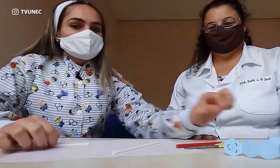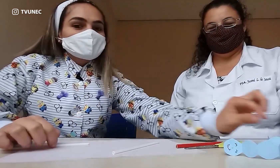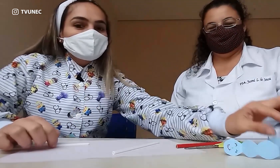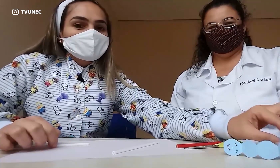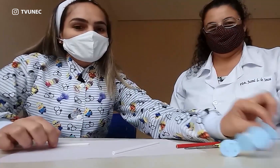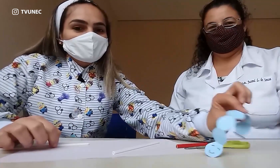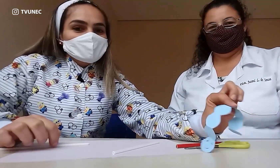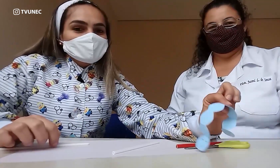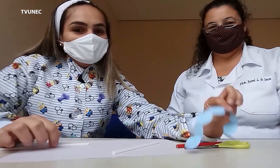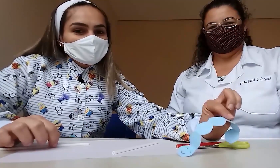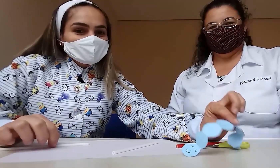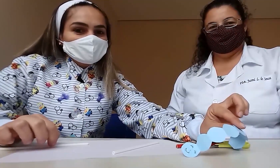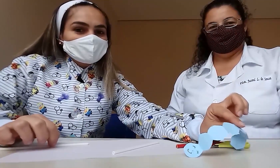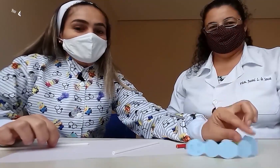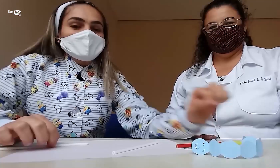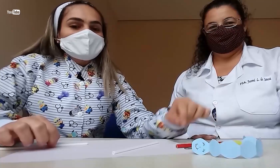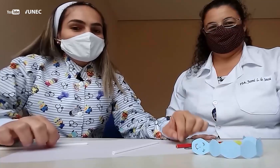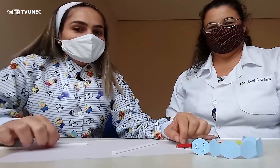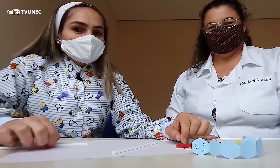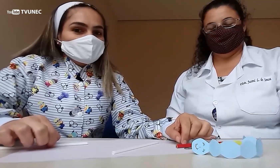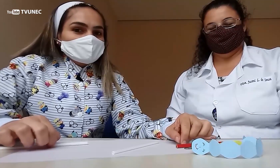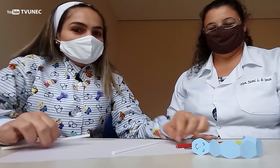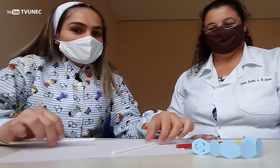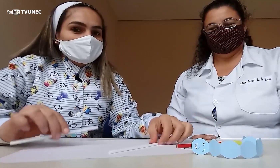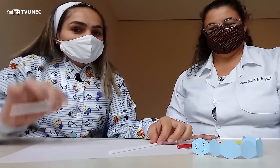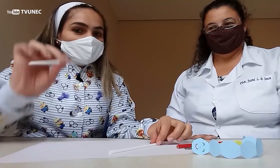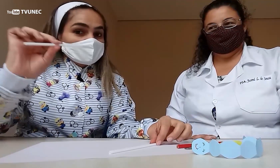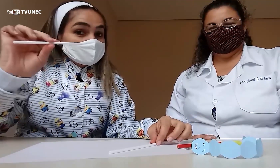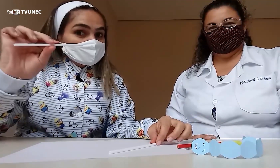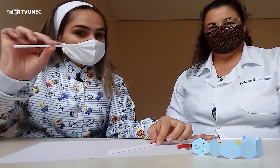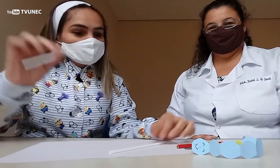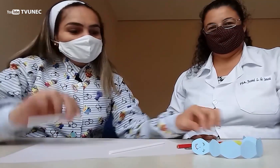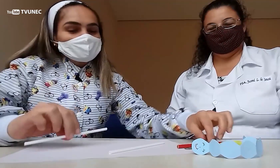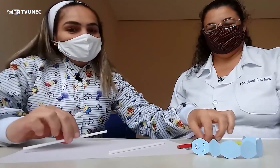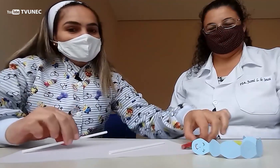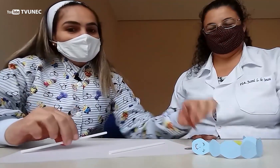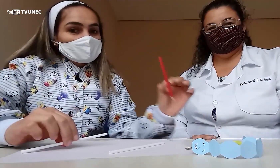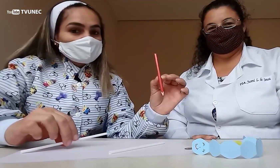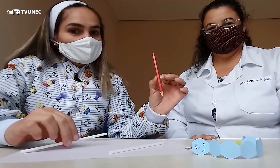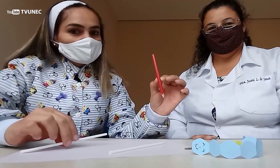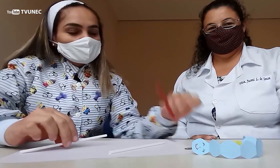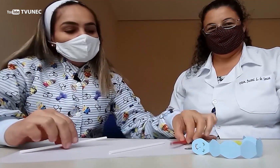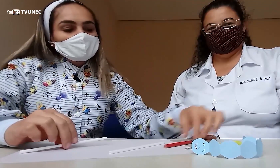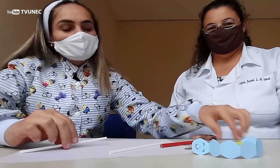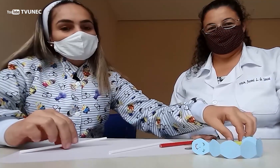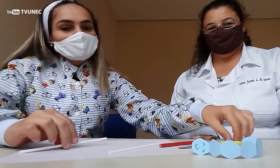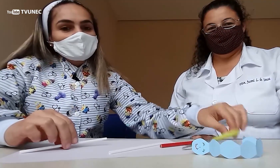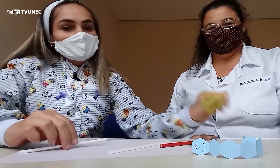dica vai ser a nossa minhoquinha. Para isso, nós vamos precisar de canudo, lápis de